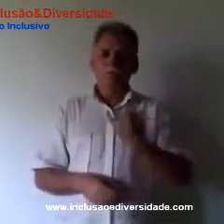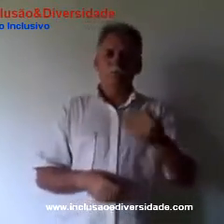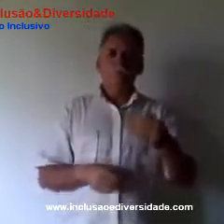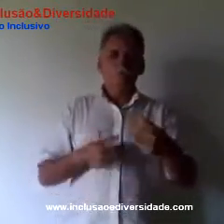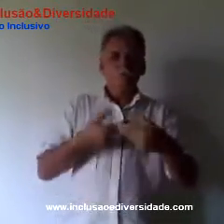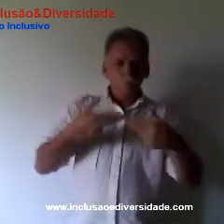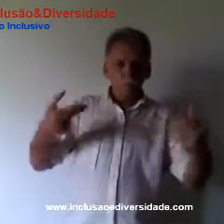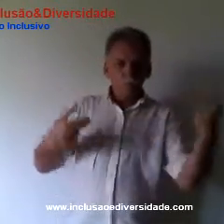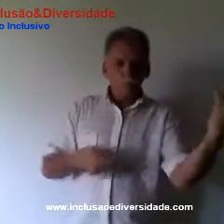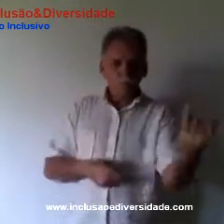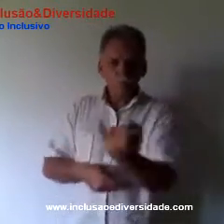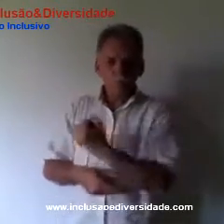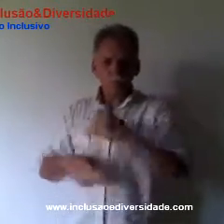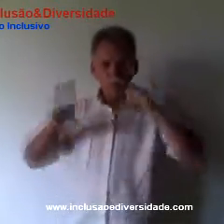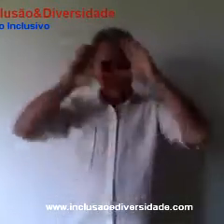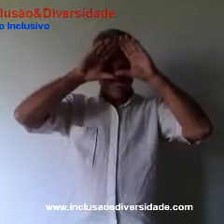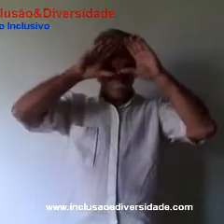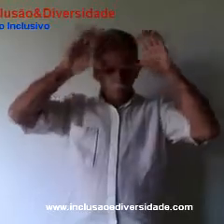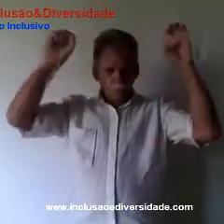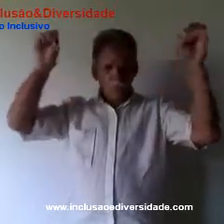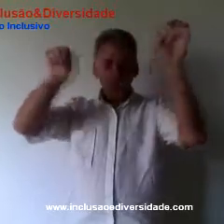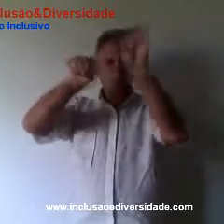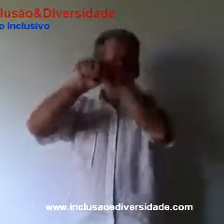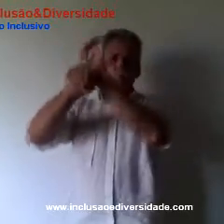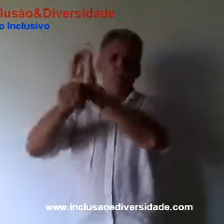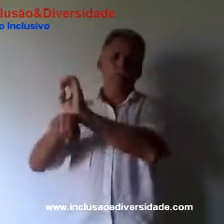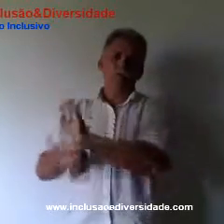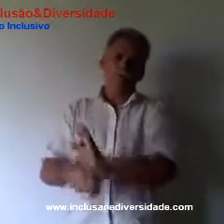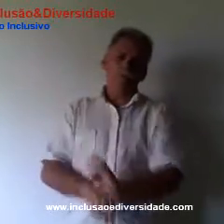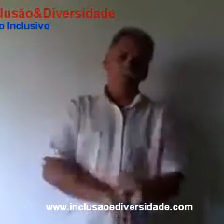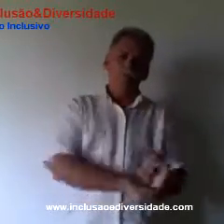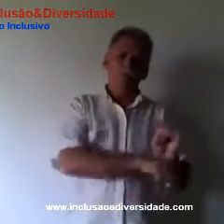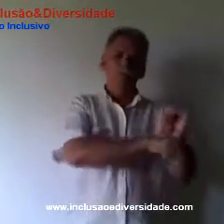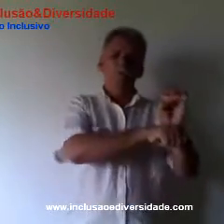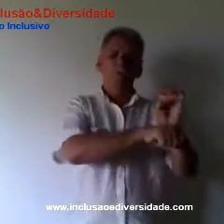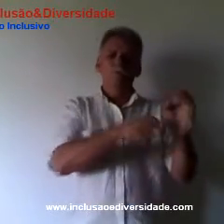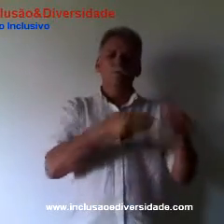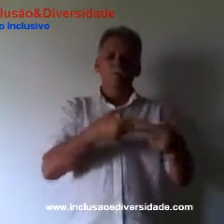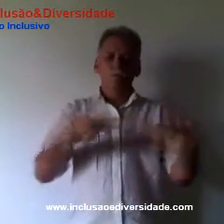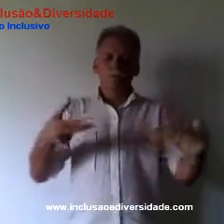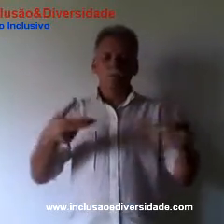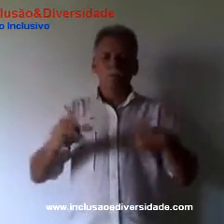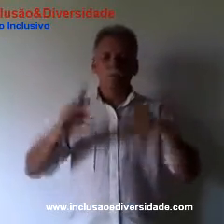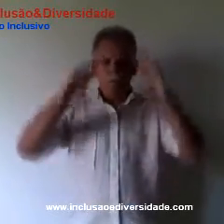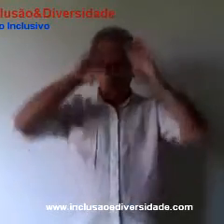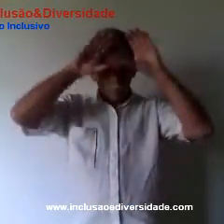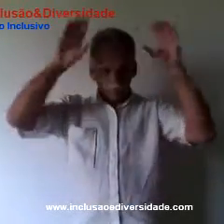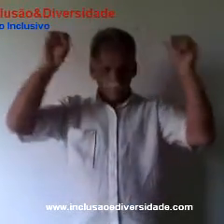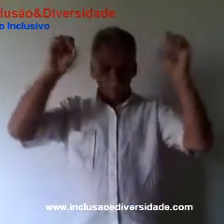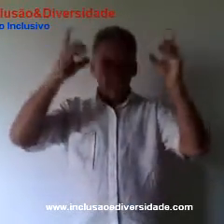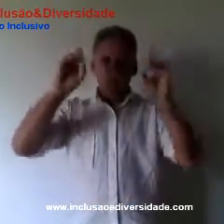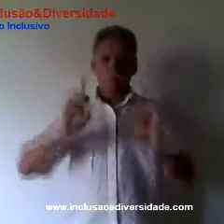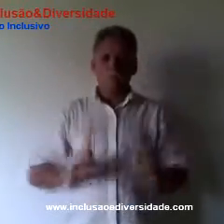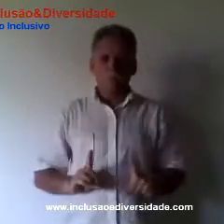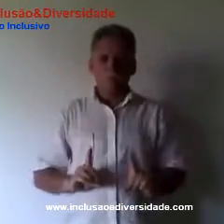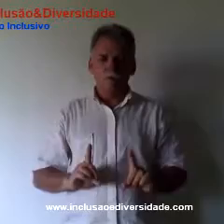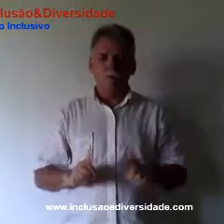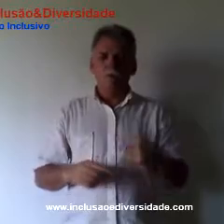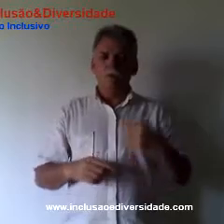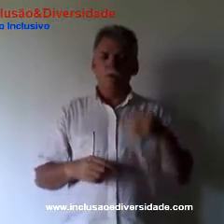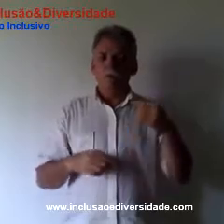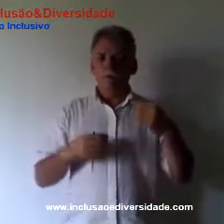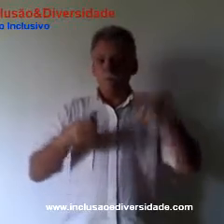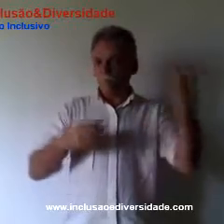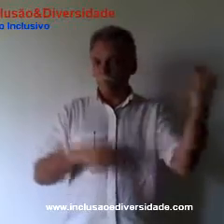como são importantes os conselhos de direitos agora nesse contexto da Convenção sobre os Direitos da Pessoa com Deficiência. É